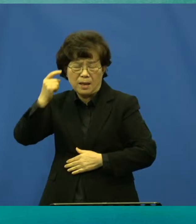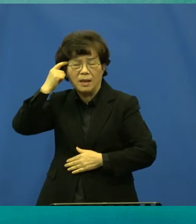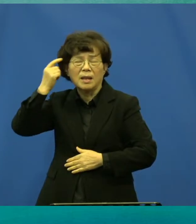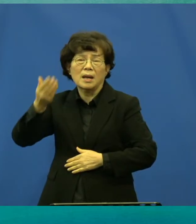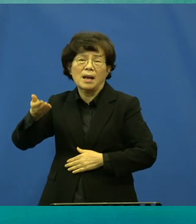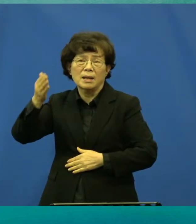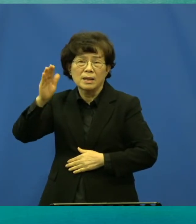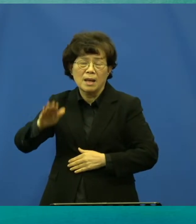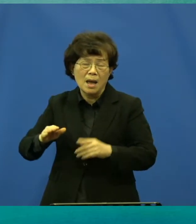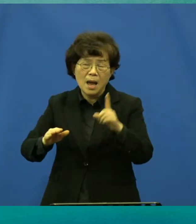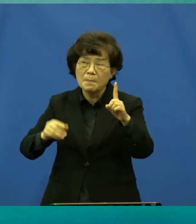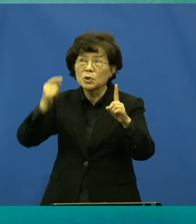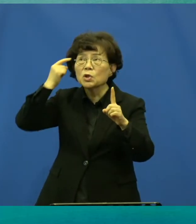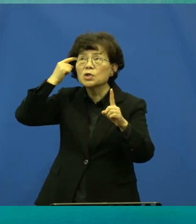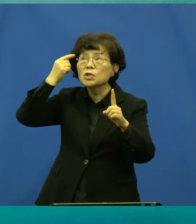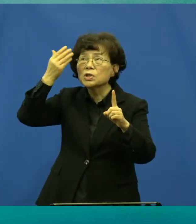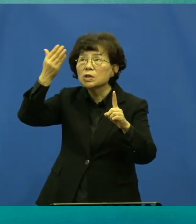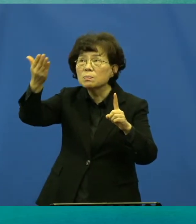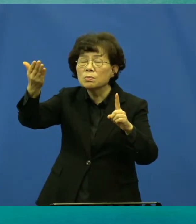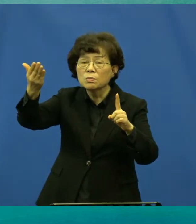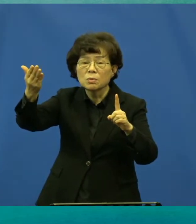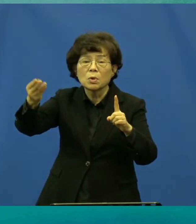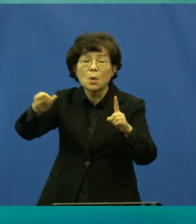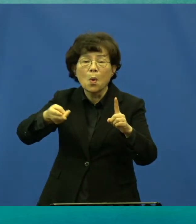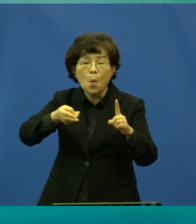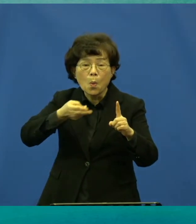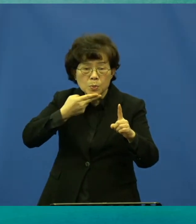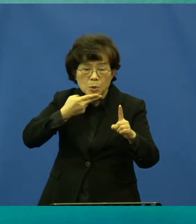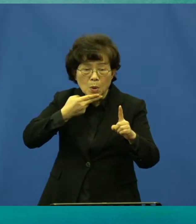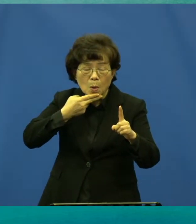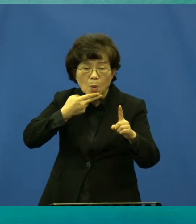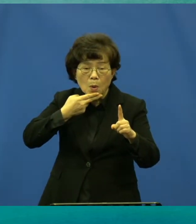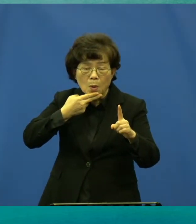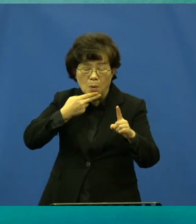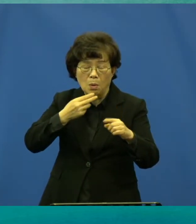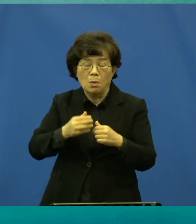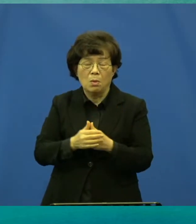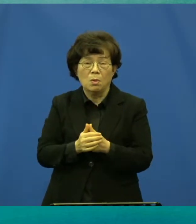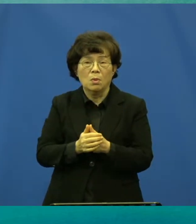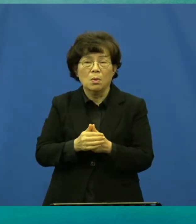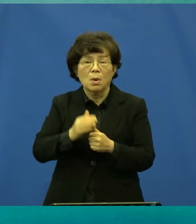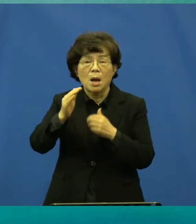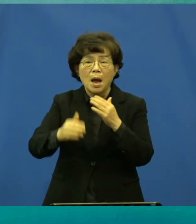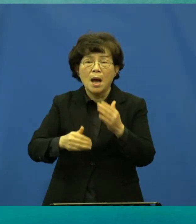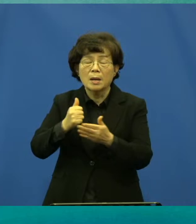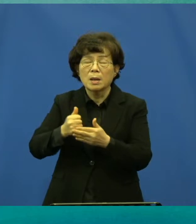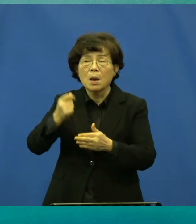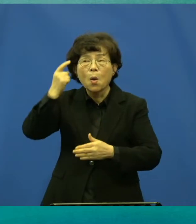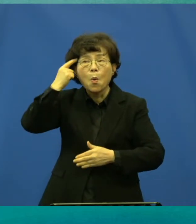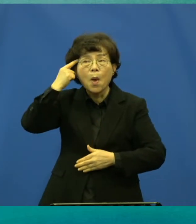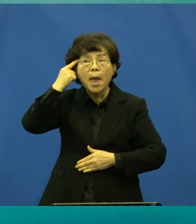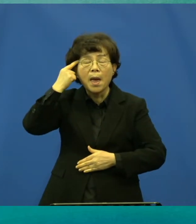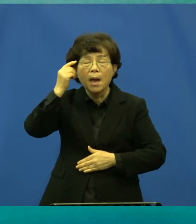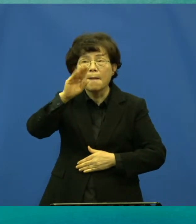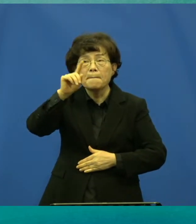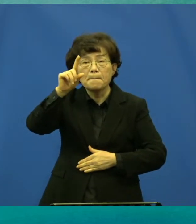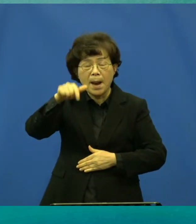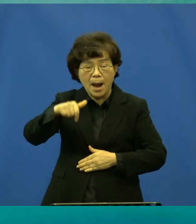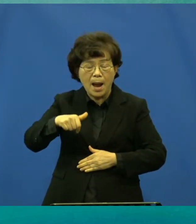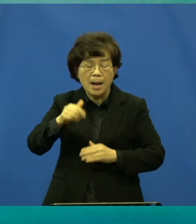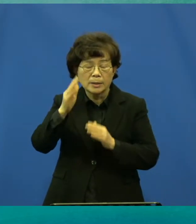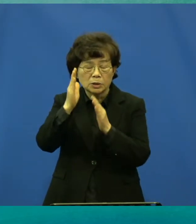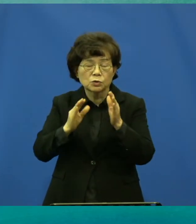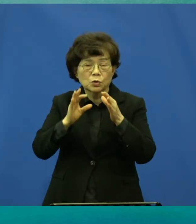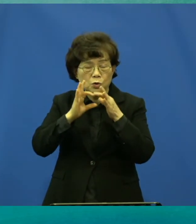한 번이라도 질문해 보아야 합니다. 왜 이런 일이 일어날까? 하나님이 왜 박넝쿨을